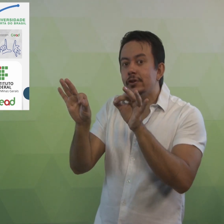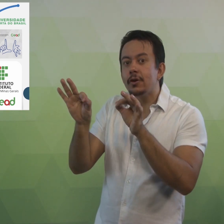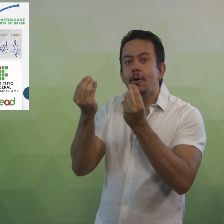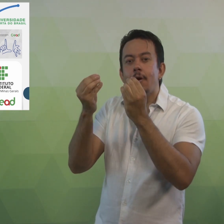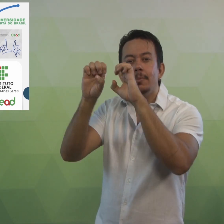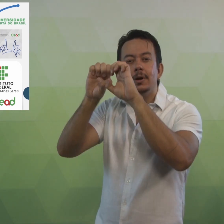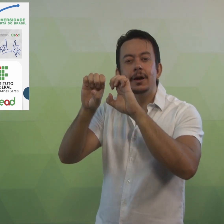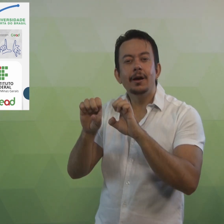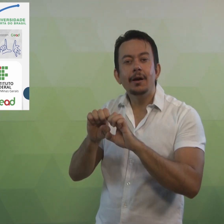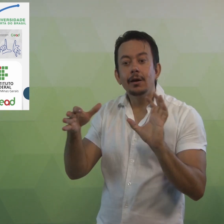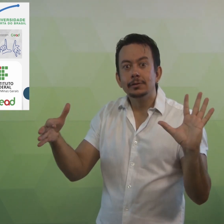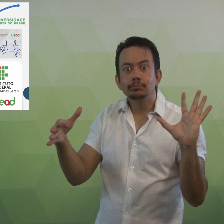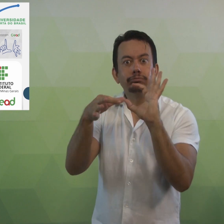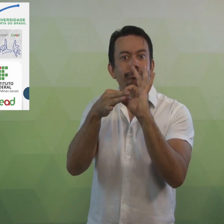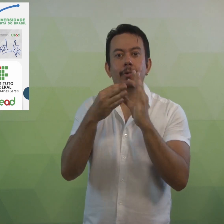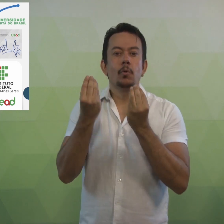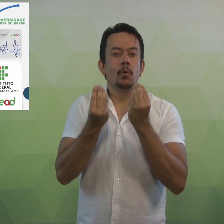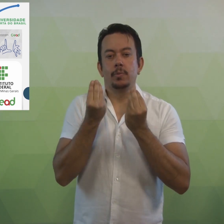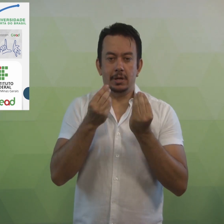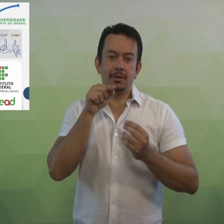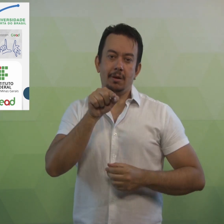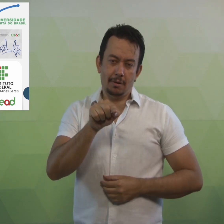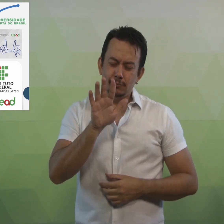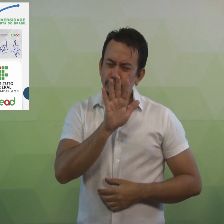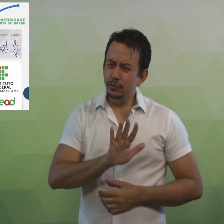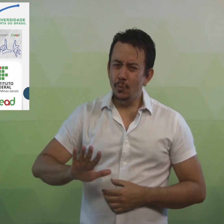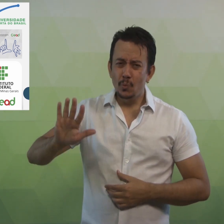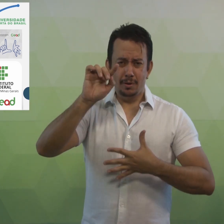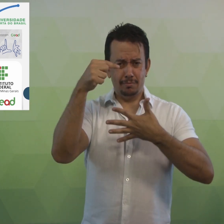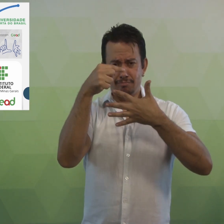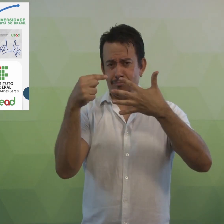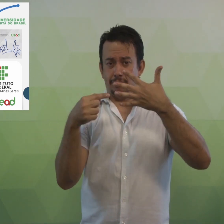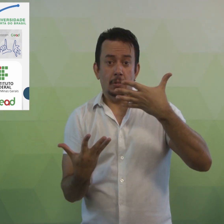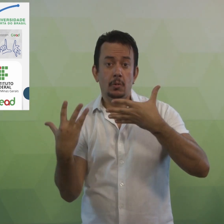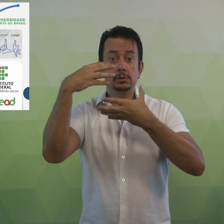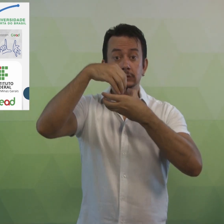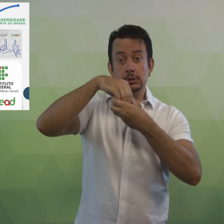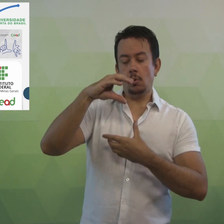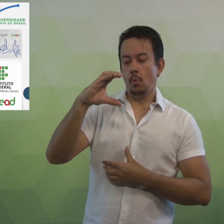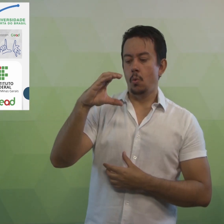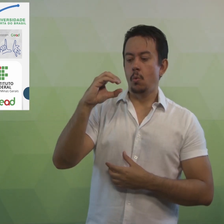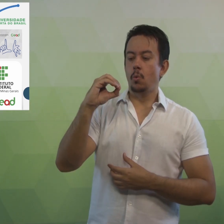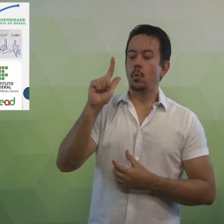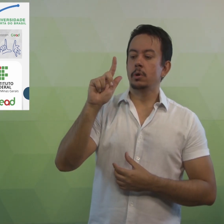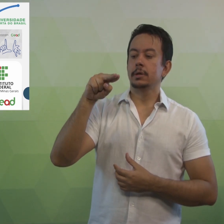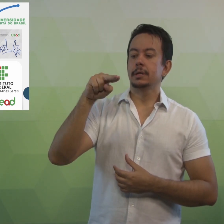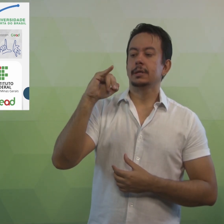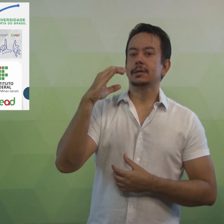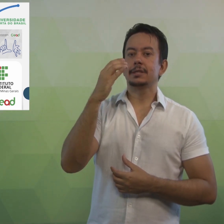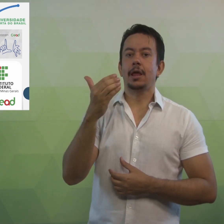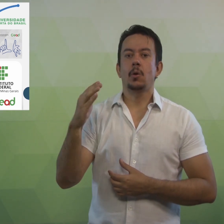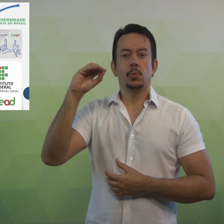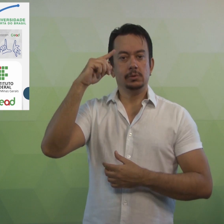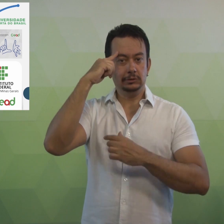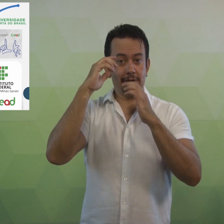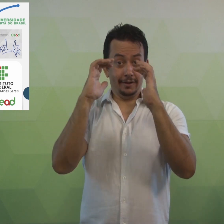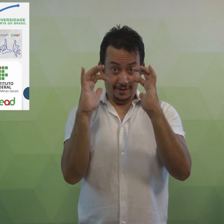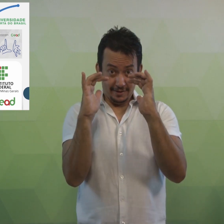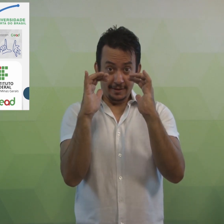estruturar essa frase de forma correta e se expressar. Então, todos esses fatores estão incluídos